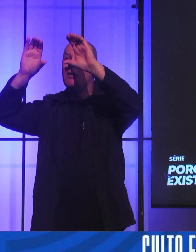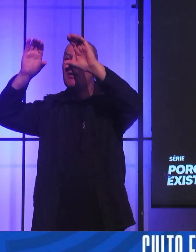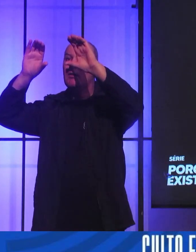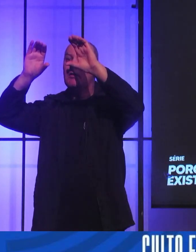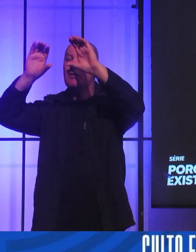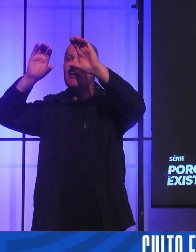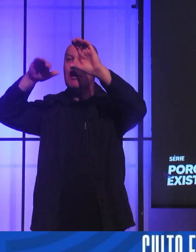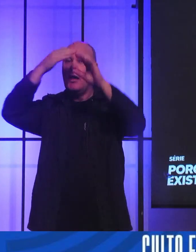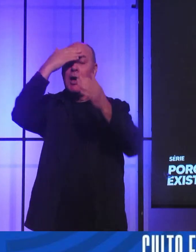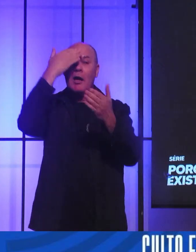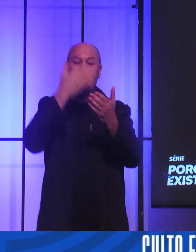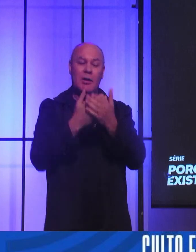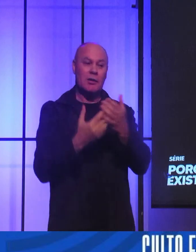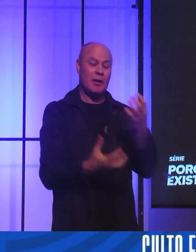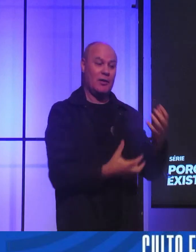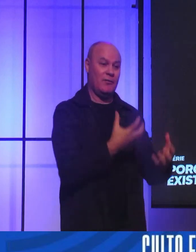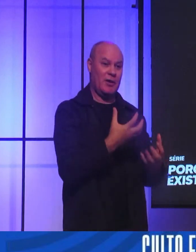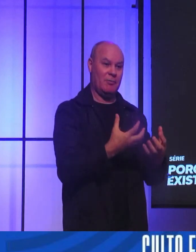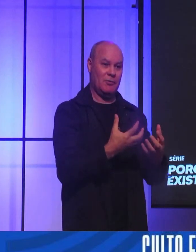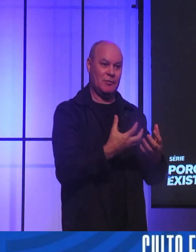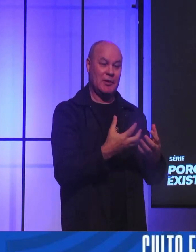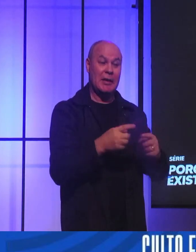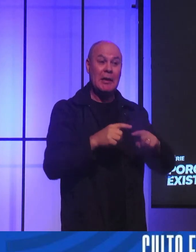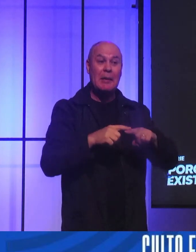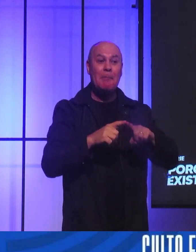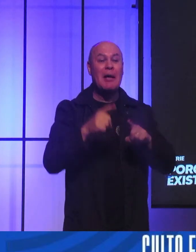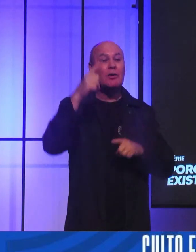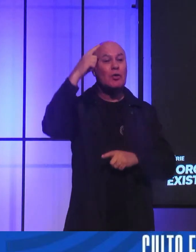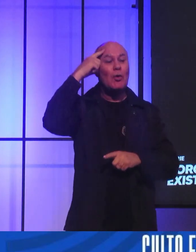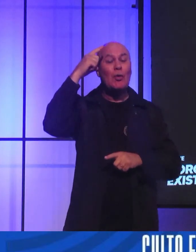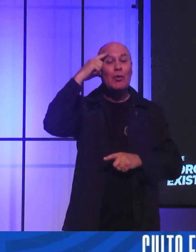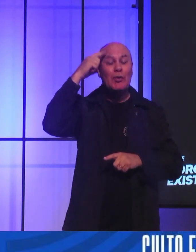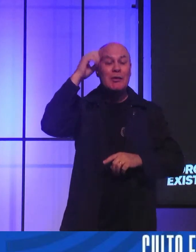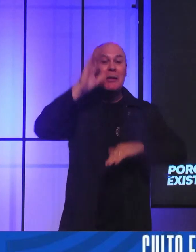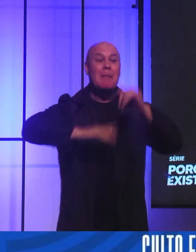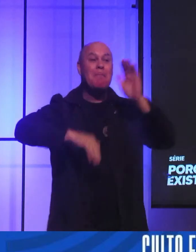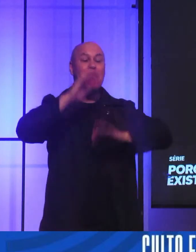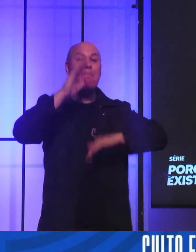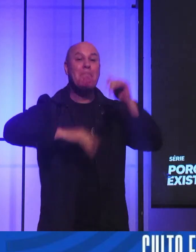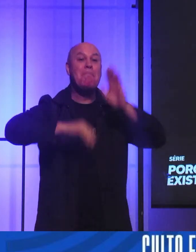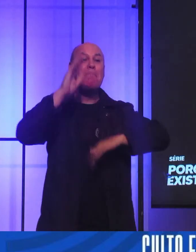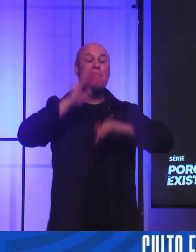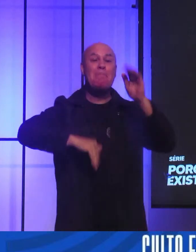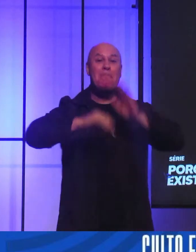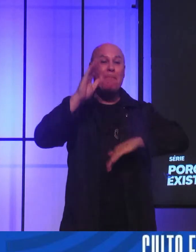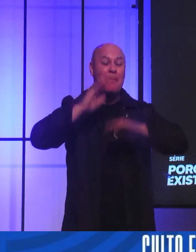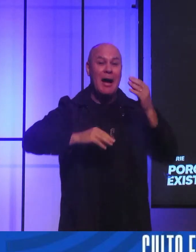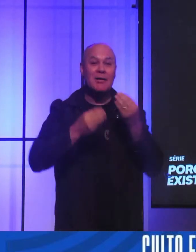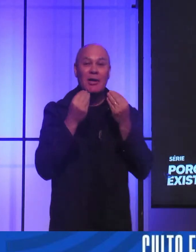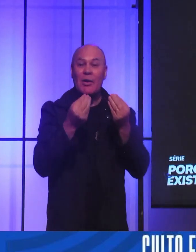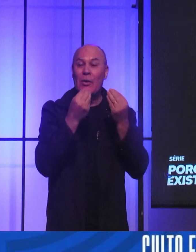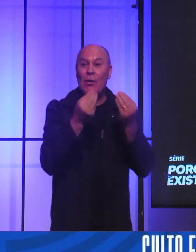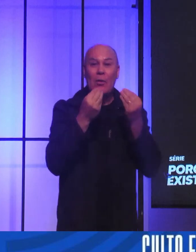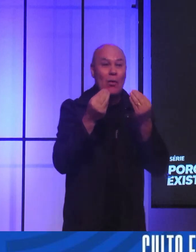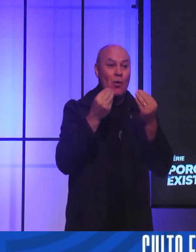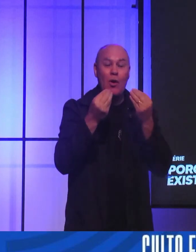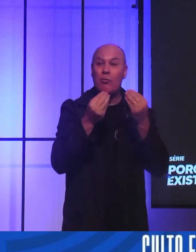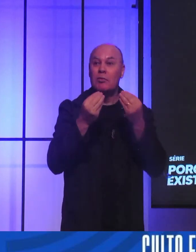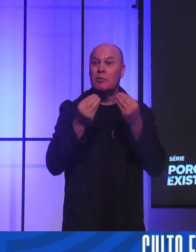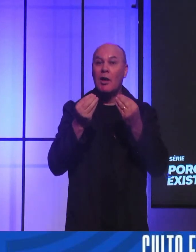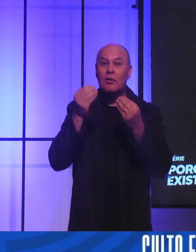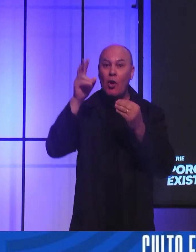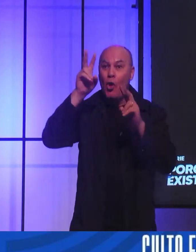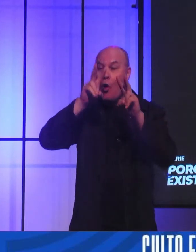Mas na prática, no dia a dia, na maneira como nós olhamos para as pessoas que não conhecem e